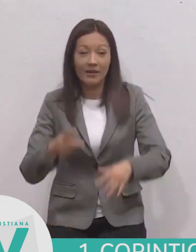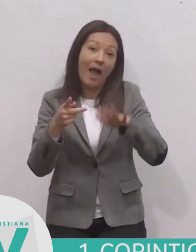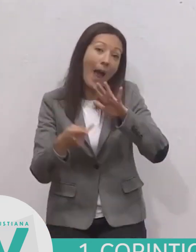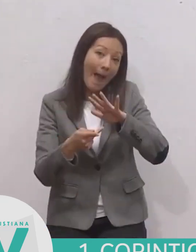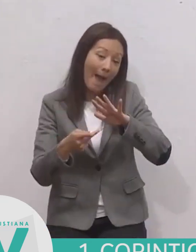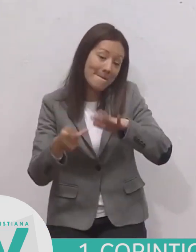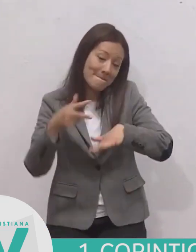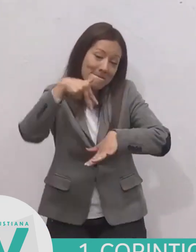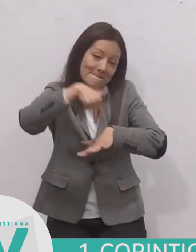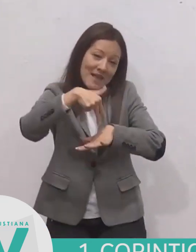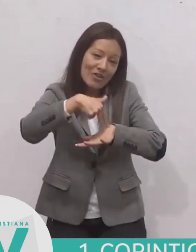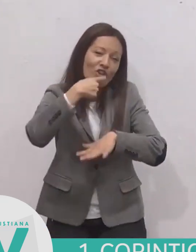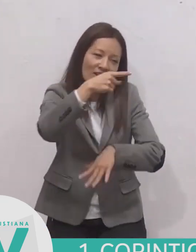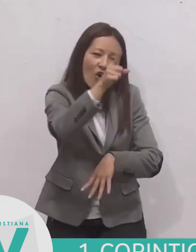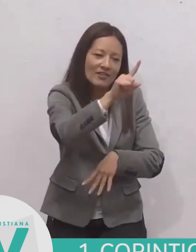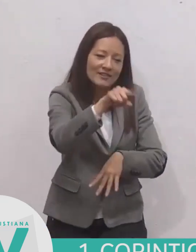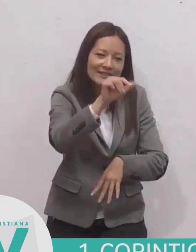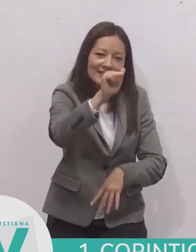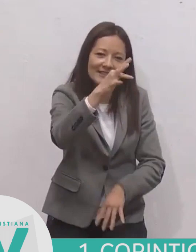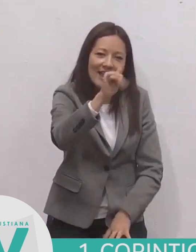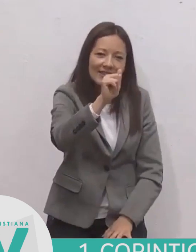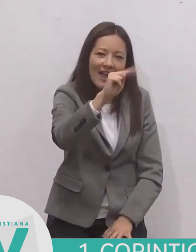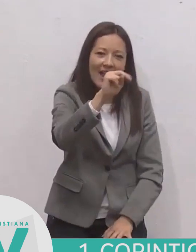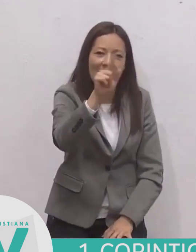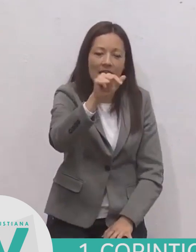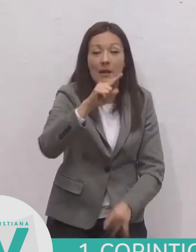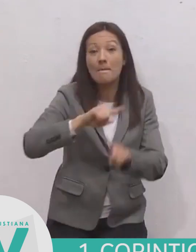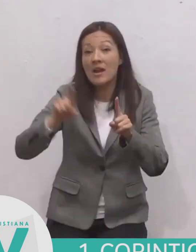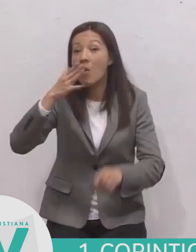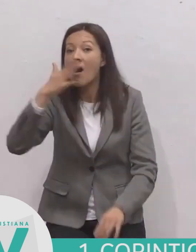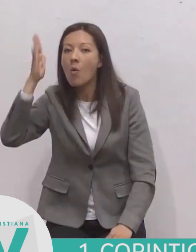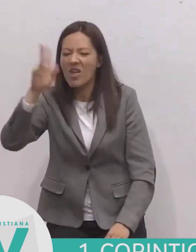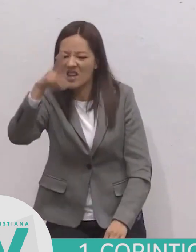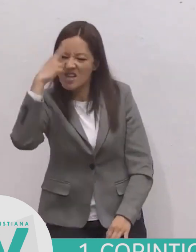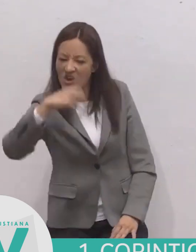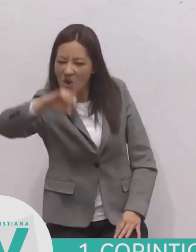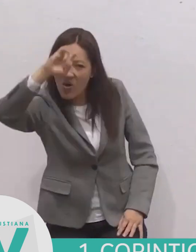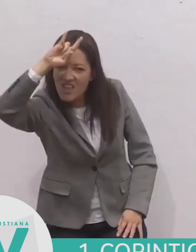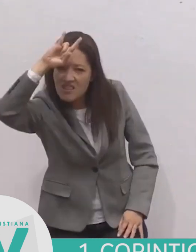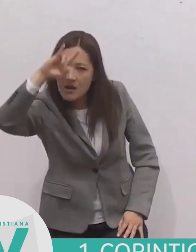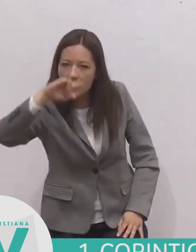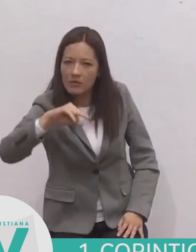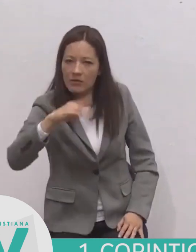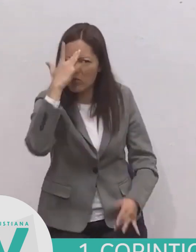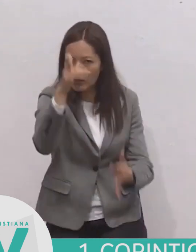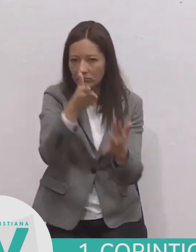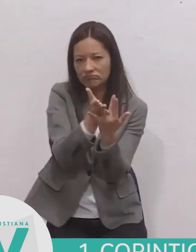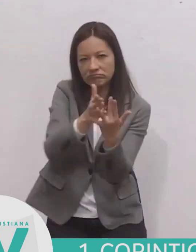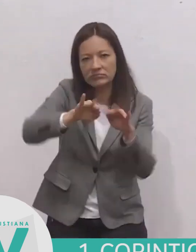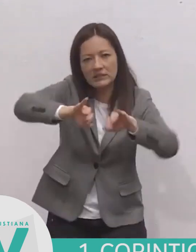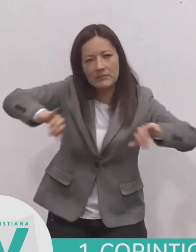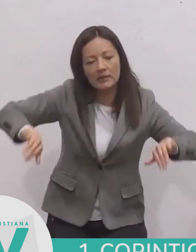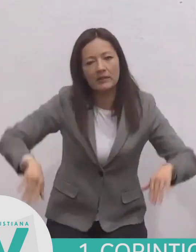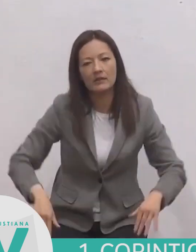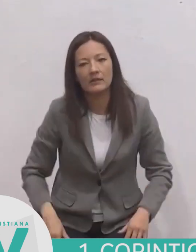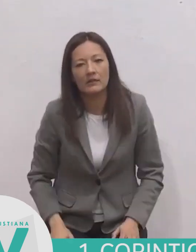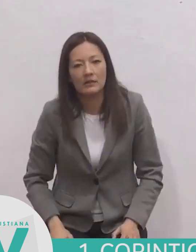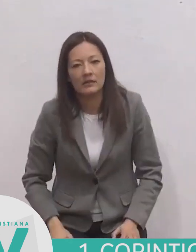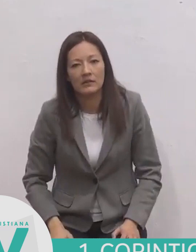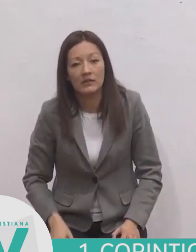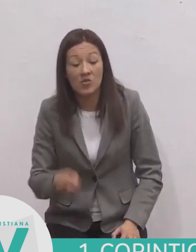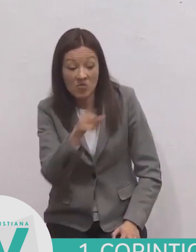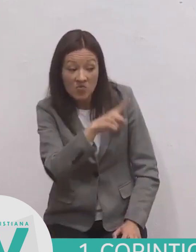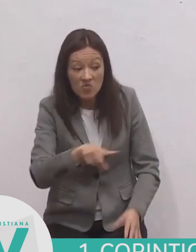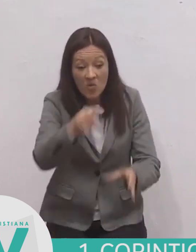le dijo fue Satanás, pero a Judas le dijo hijo del diablo, diablo. No soy de que uno de vosotros